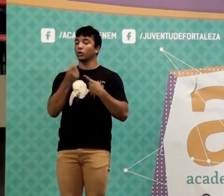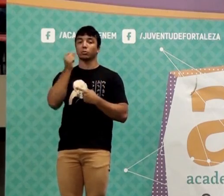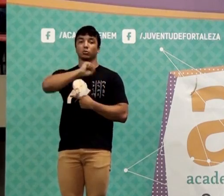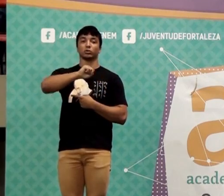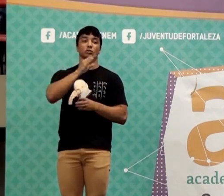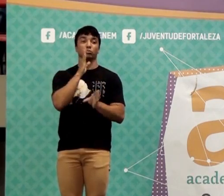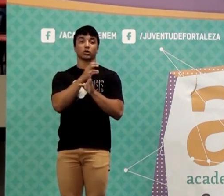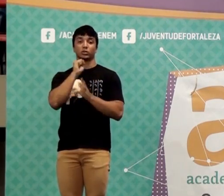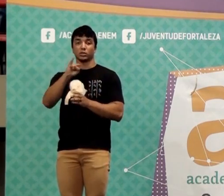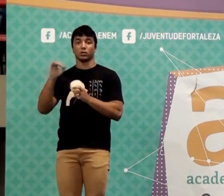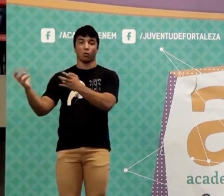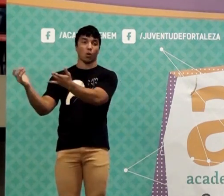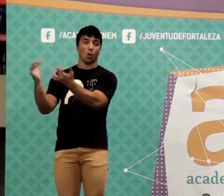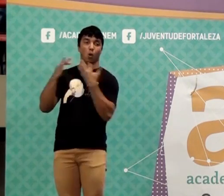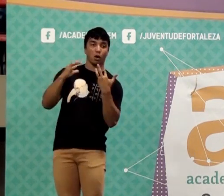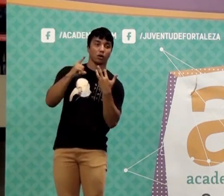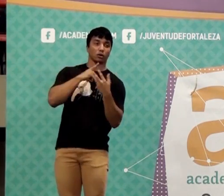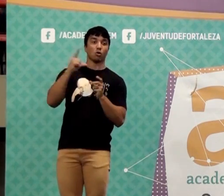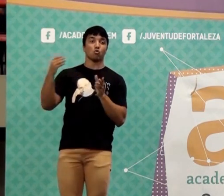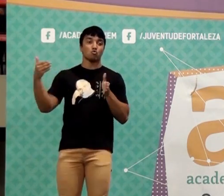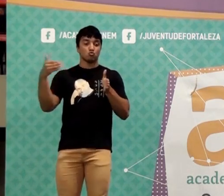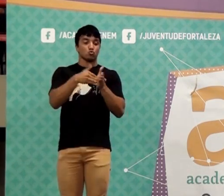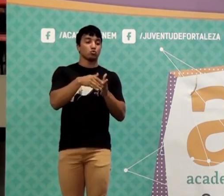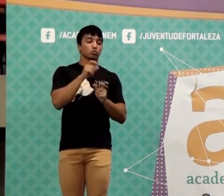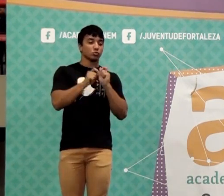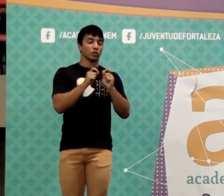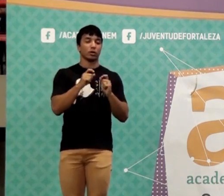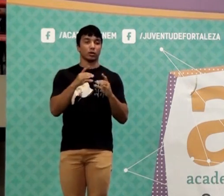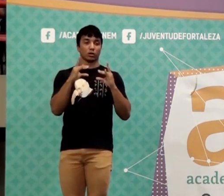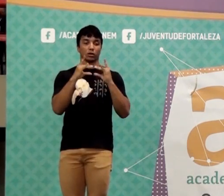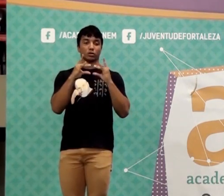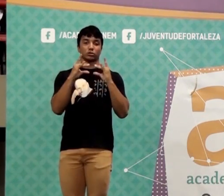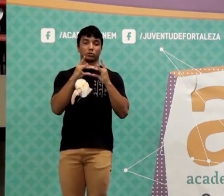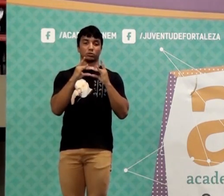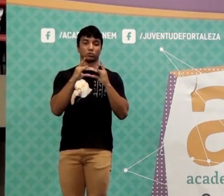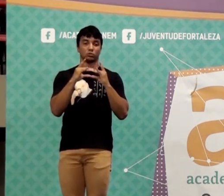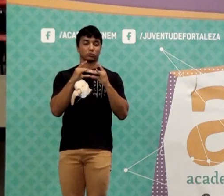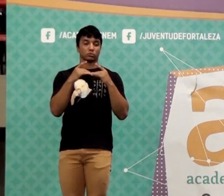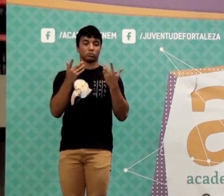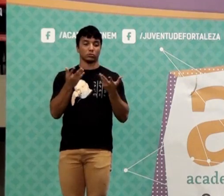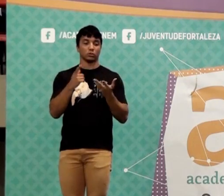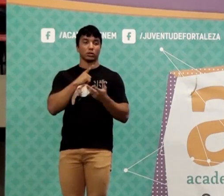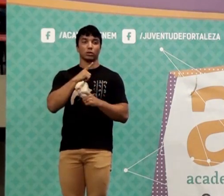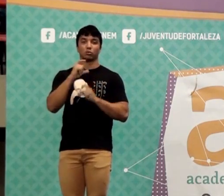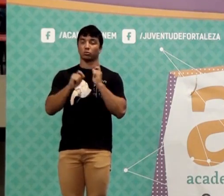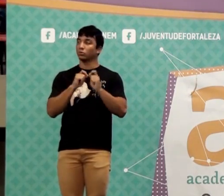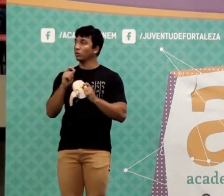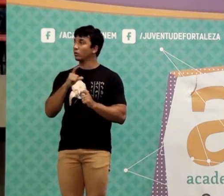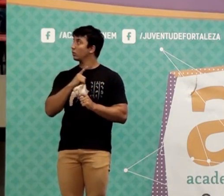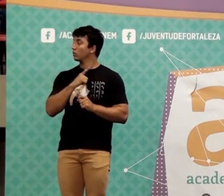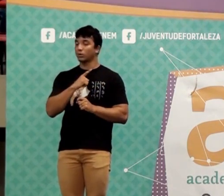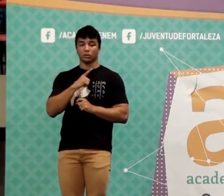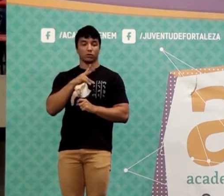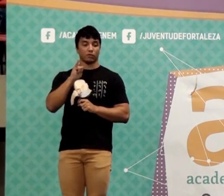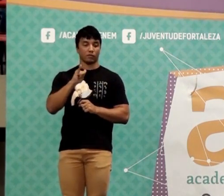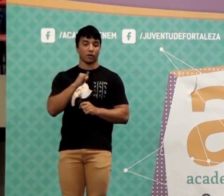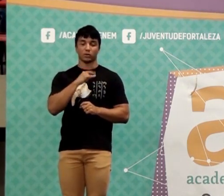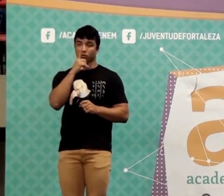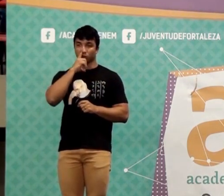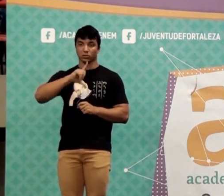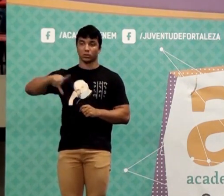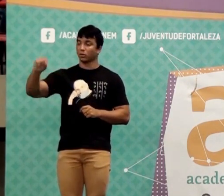época. Olha ali o castelo. O senhor feudal, mesmo estando do lado dele, dentro do muro, Ele está dentro